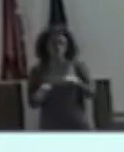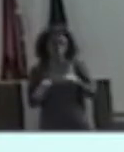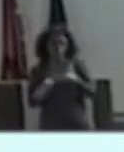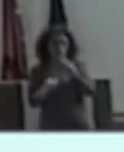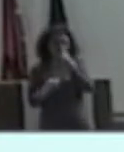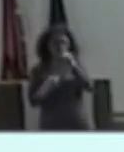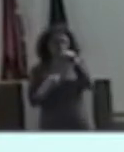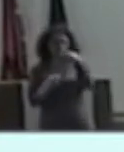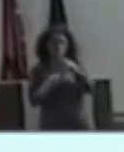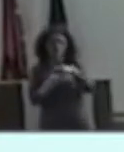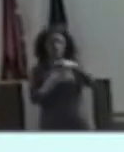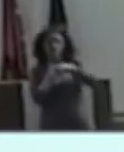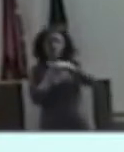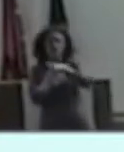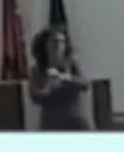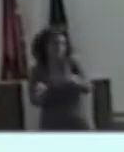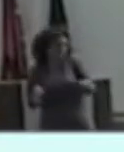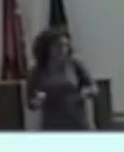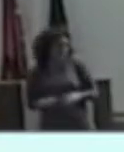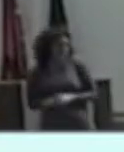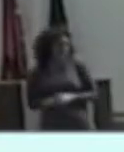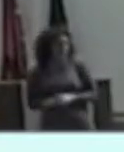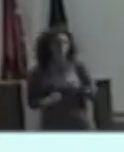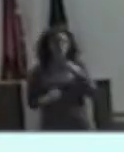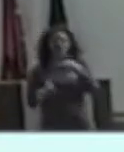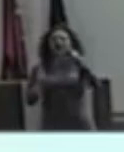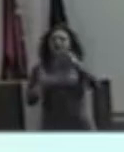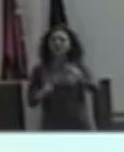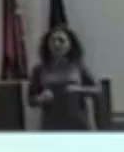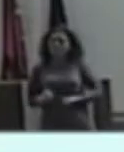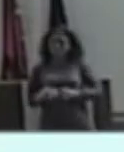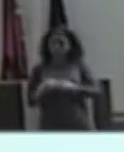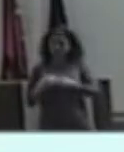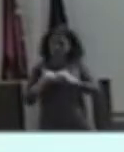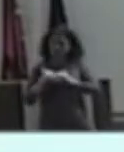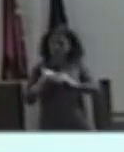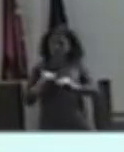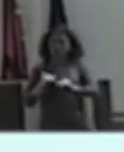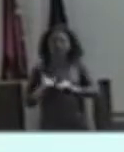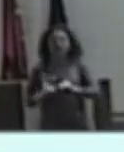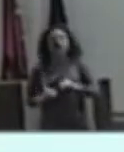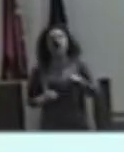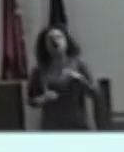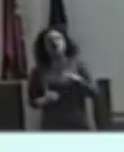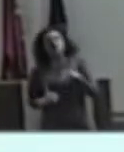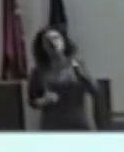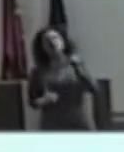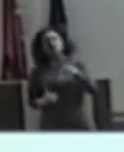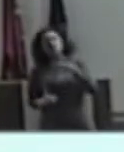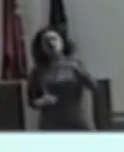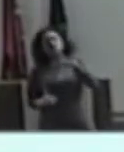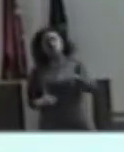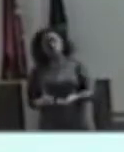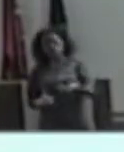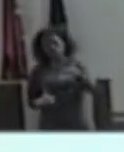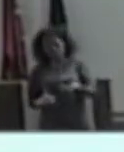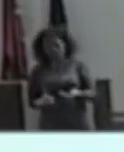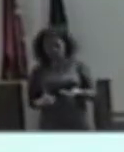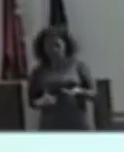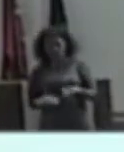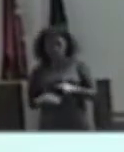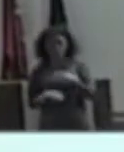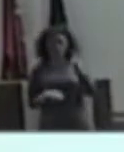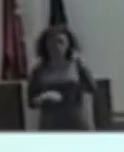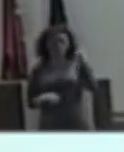postprandial. Bueno, el tema de la insulina activa también puede ser muy importante para